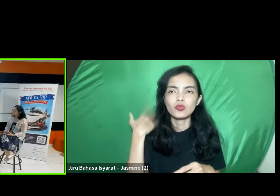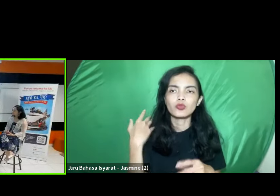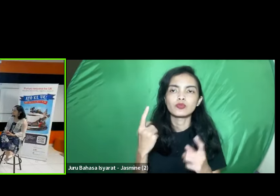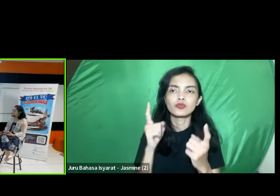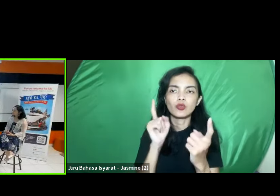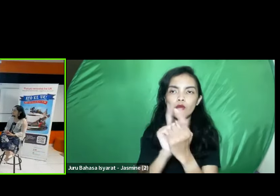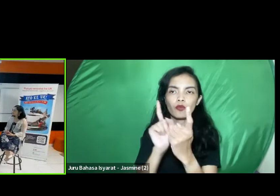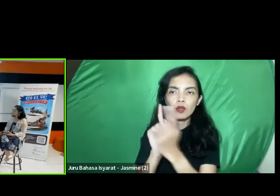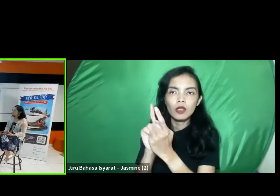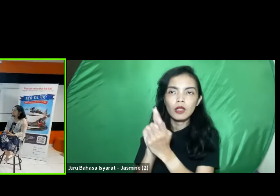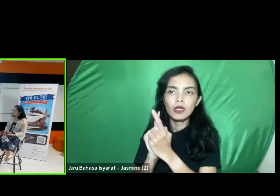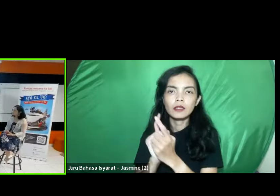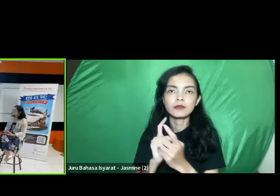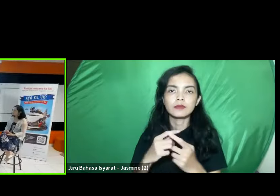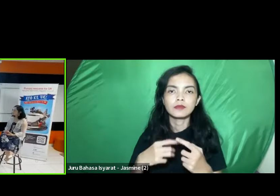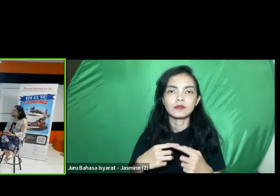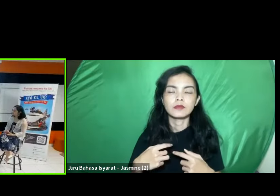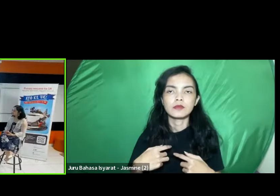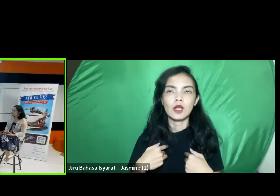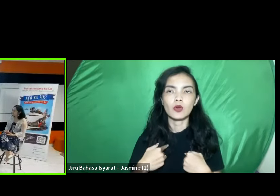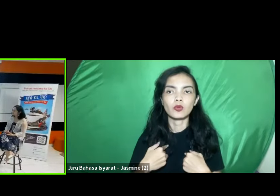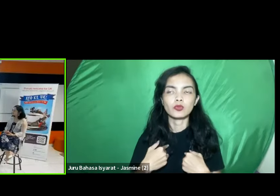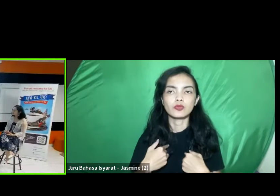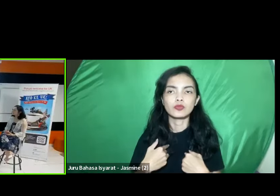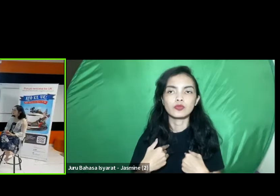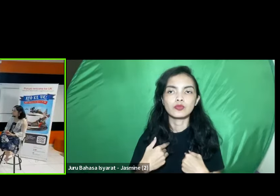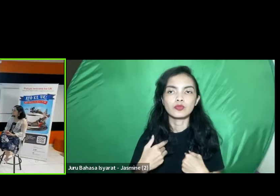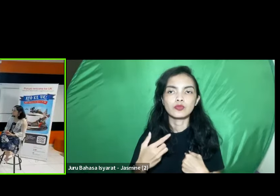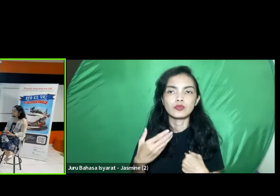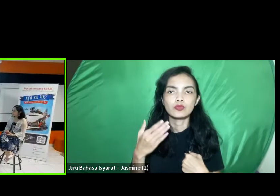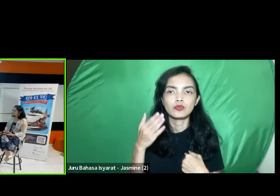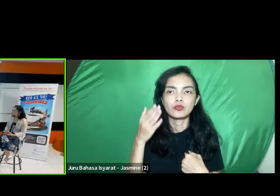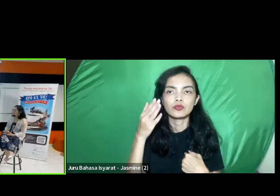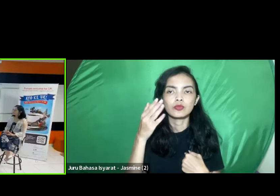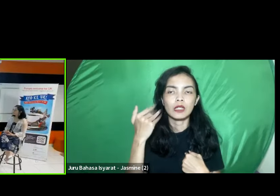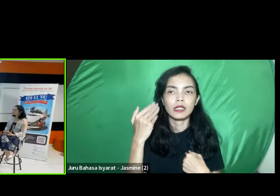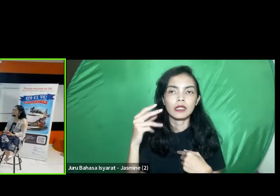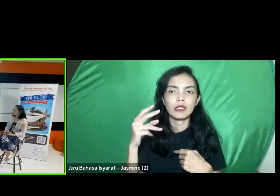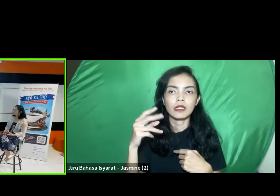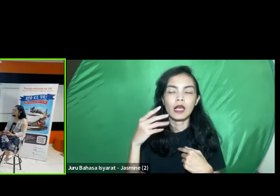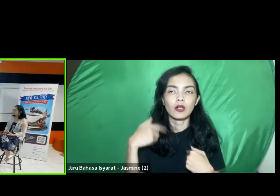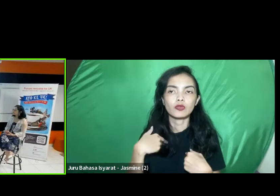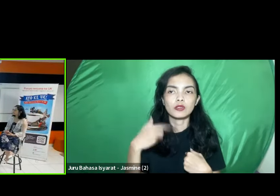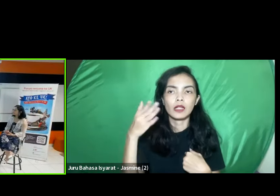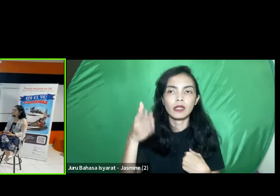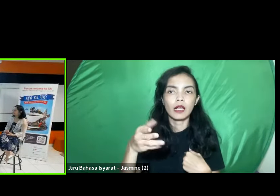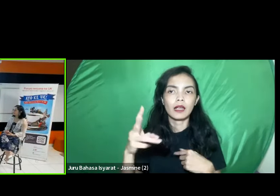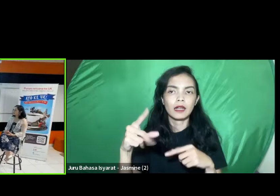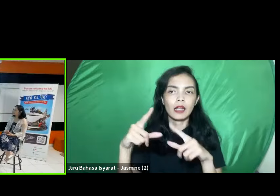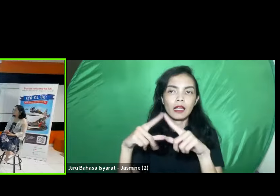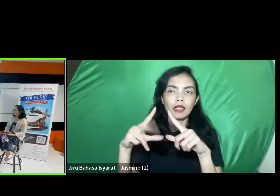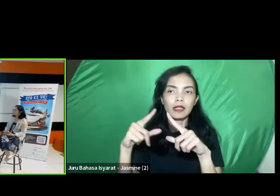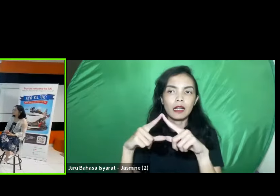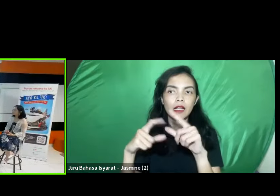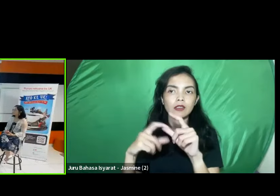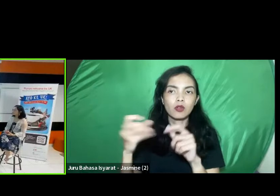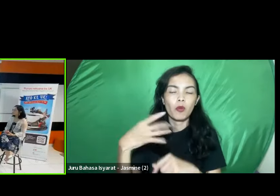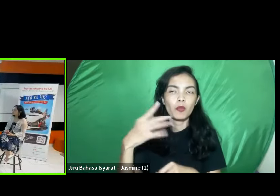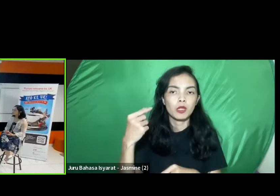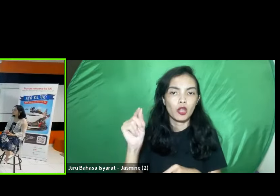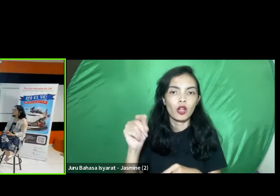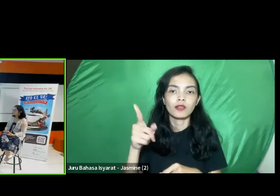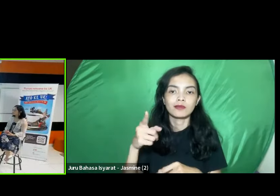dengan e pikiran kayak ee makas bilang tadi ini investor saya jadi